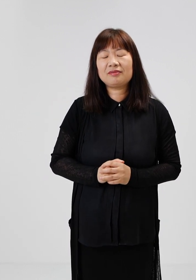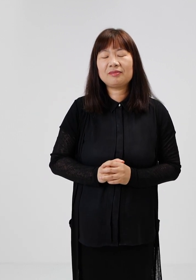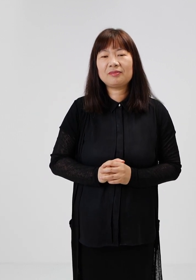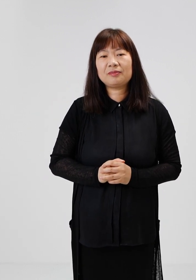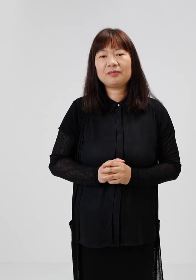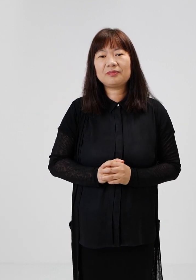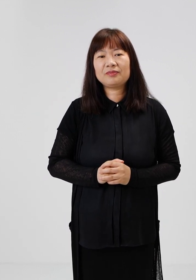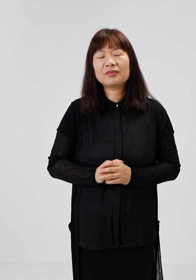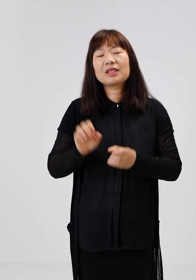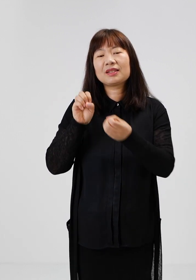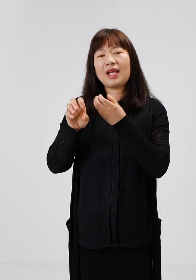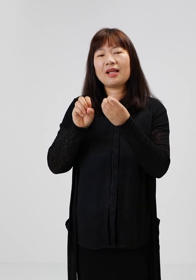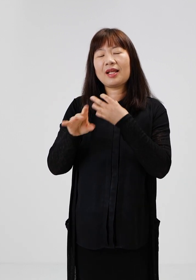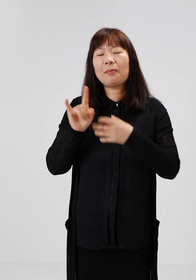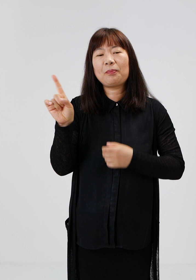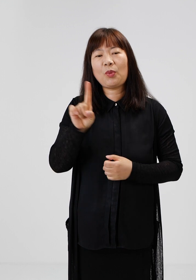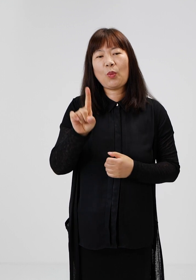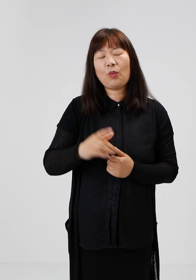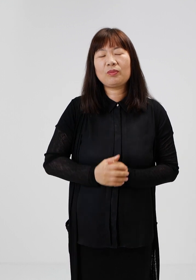그건 이런 대답을 해요.